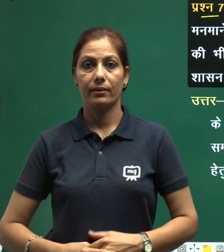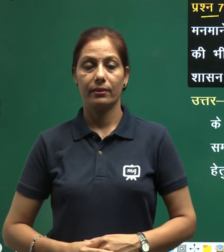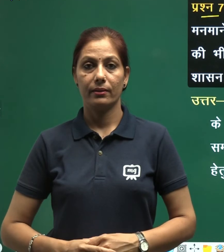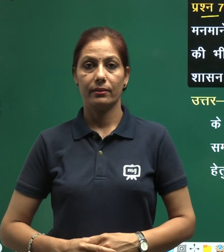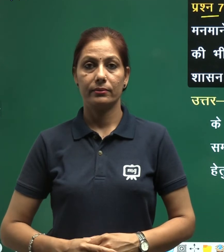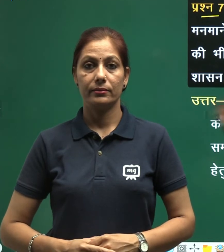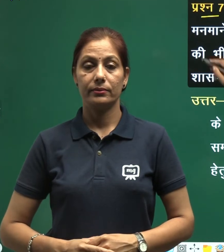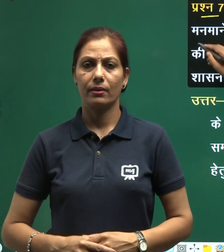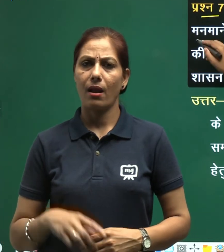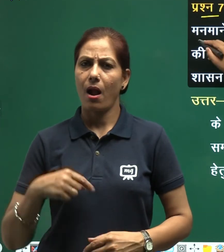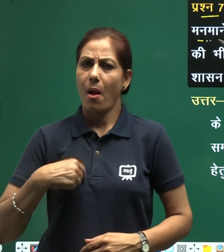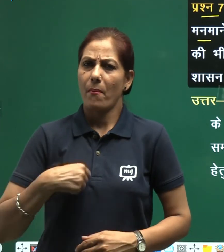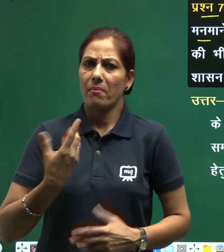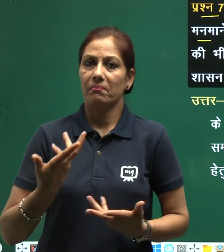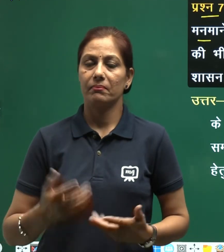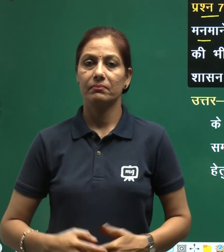मन माने